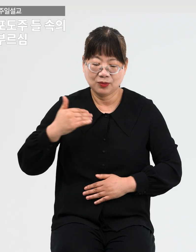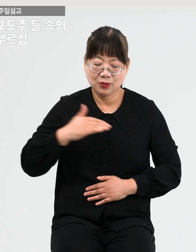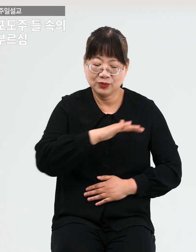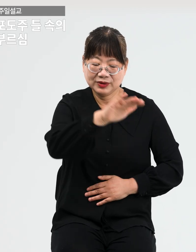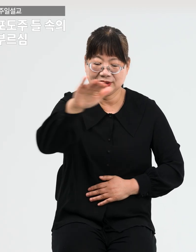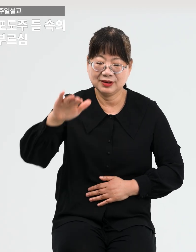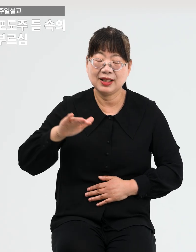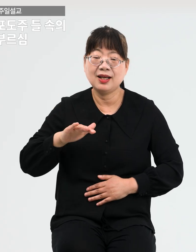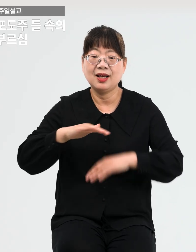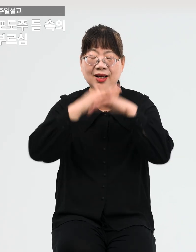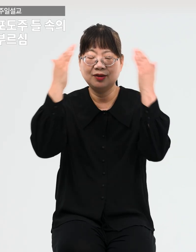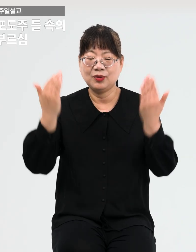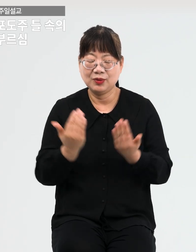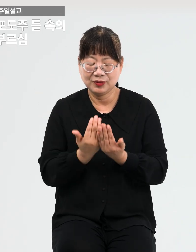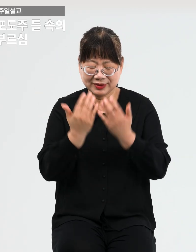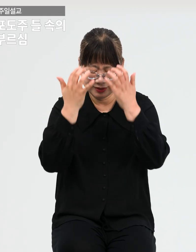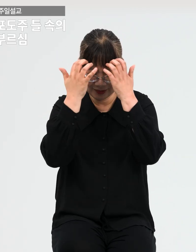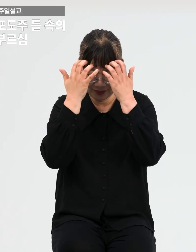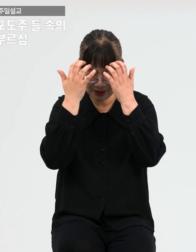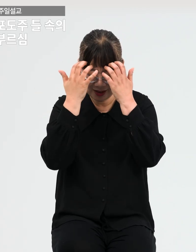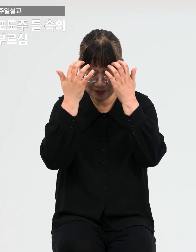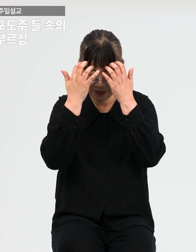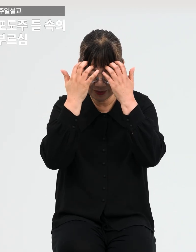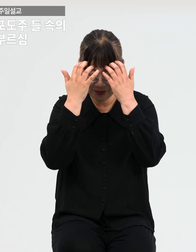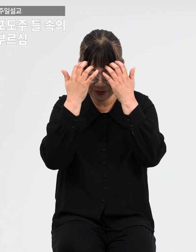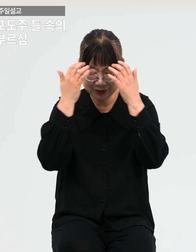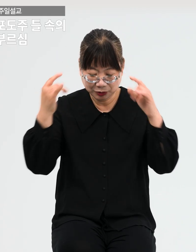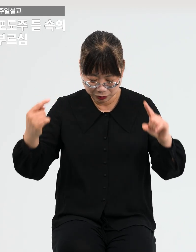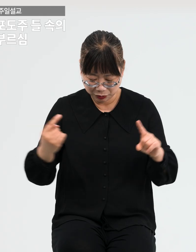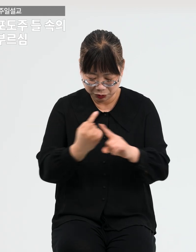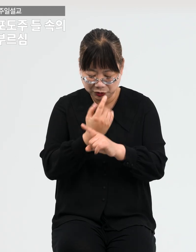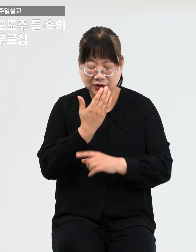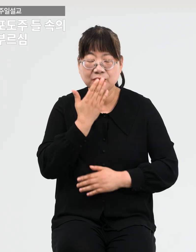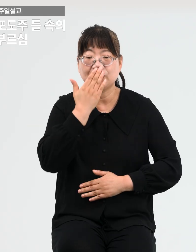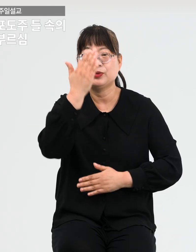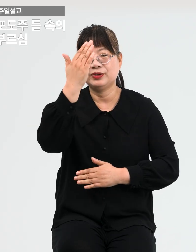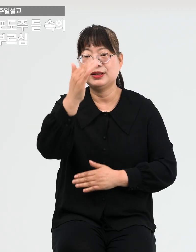우리의 모든 괴로움 바꿀 수